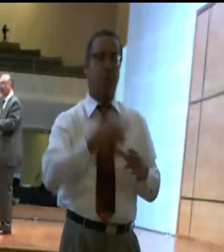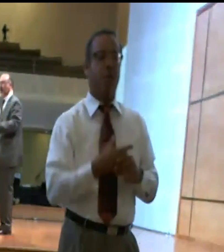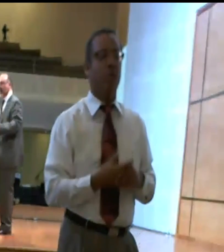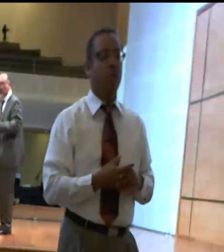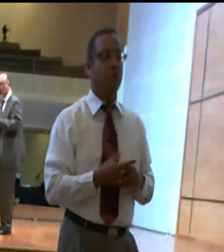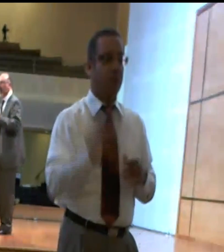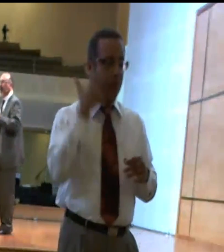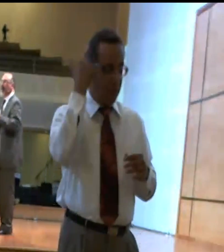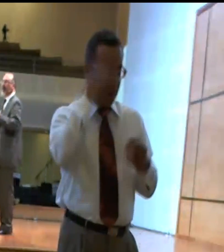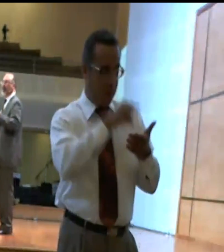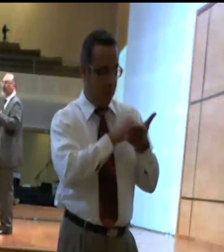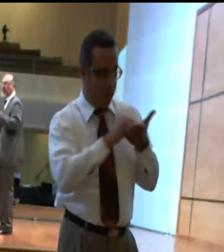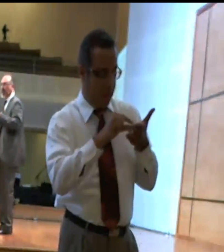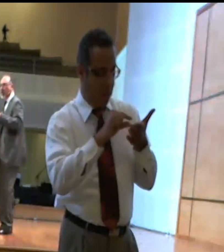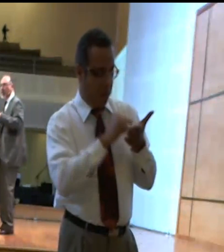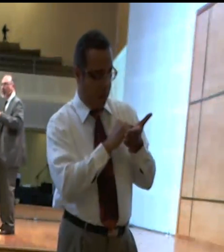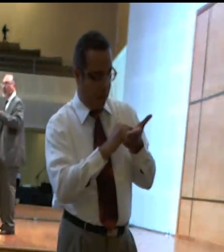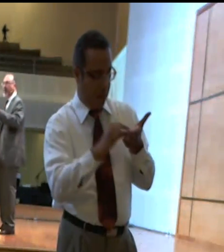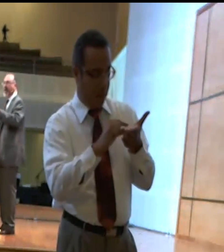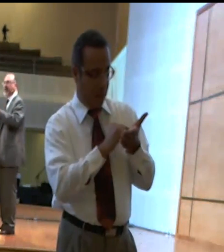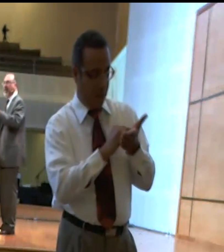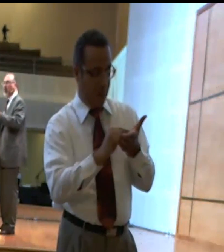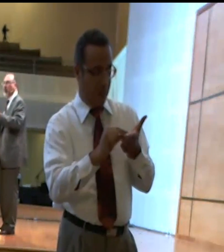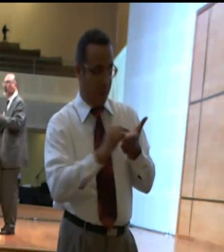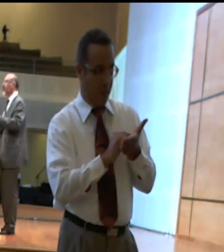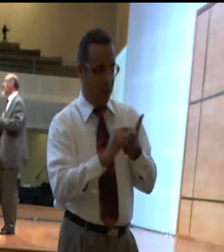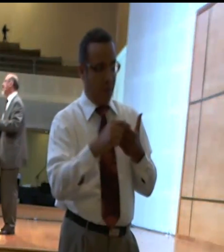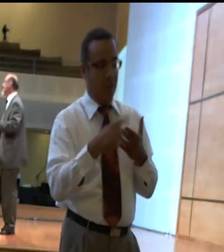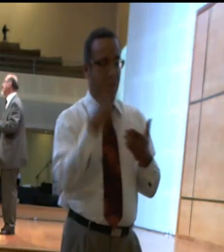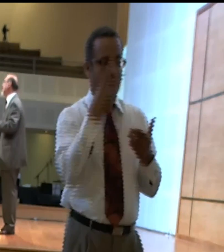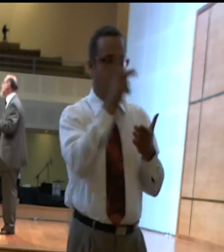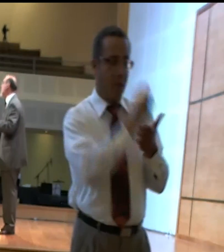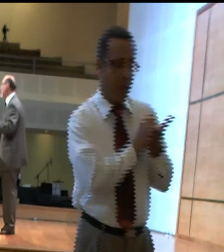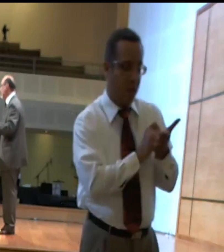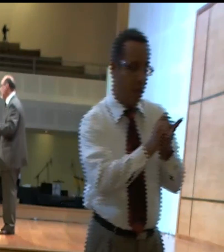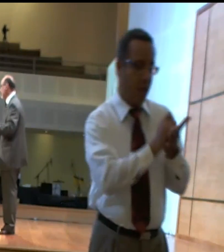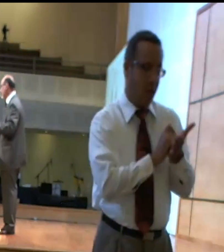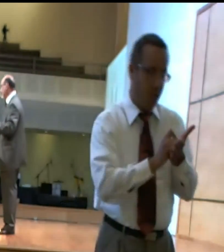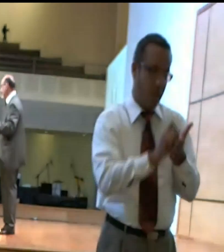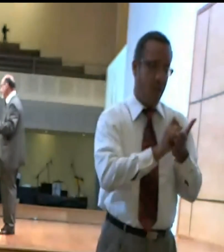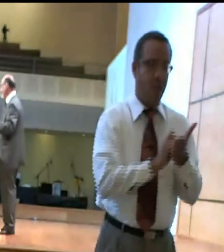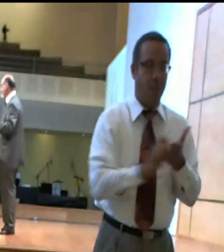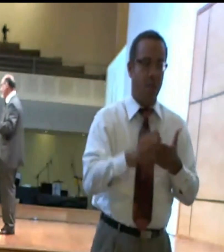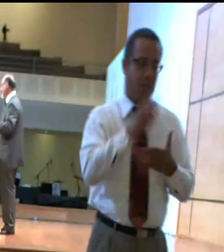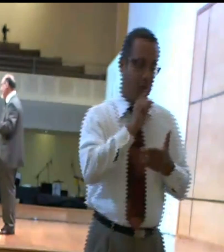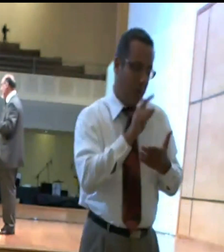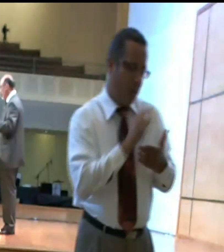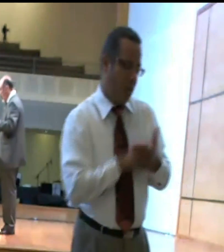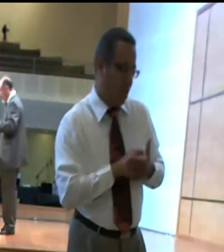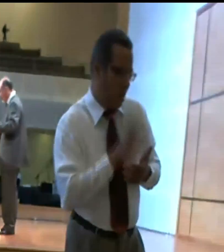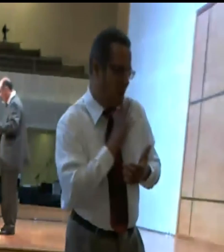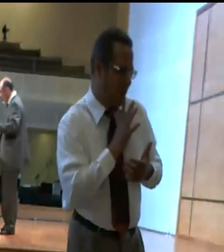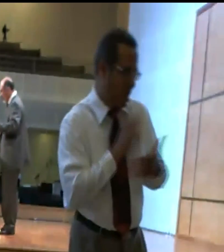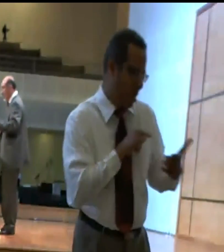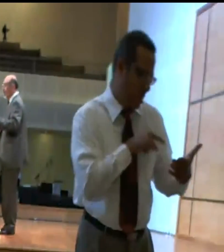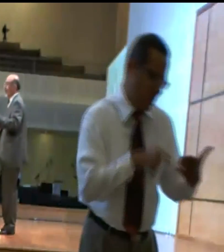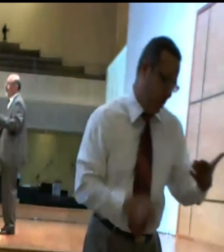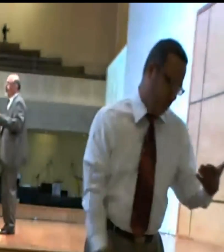Algunos leen este versículo como si Salomón lo hubiera escrito en un tono de resignación. O